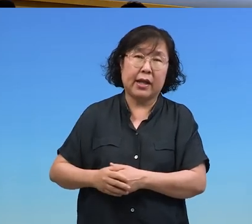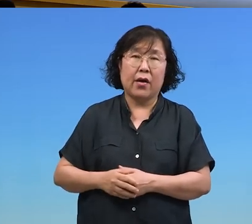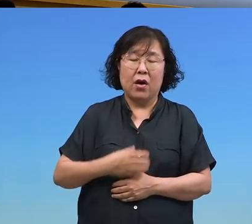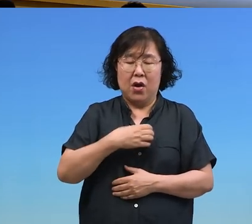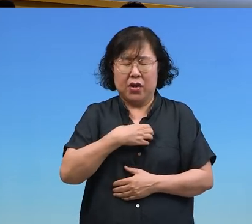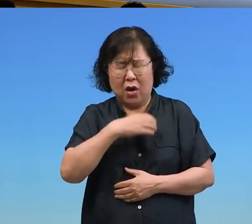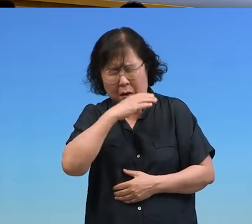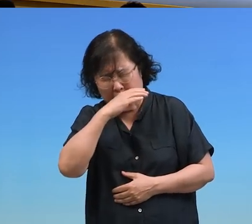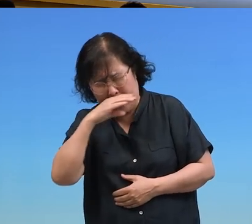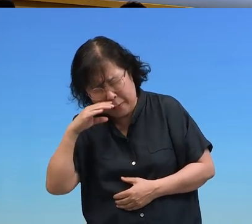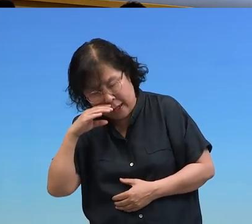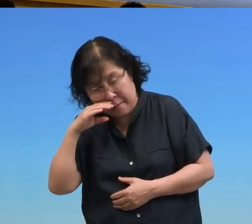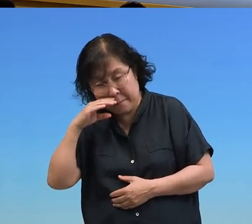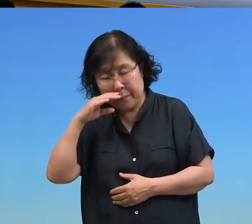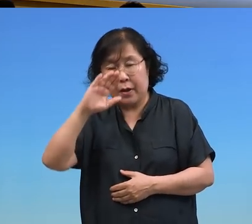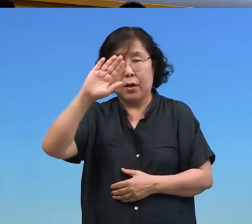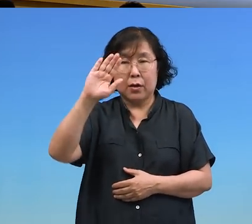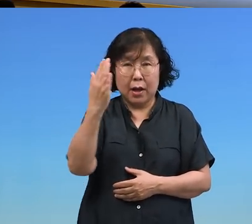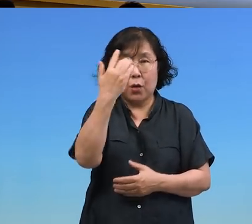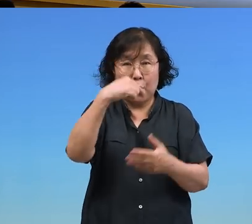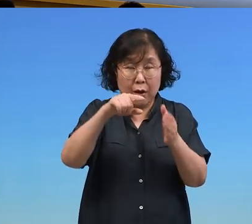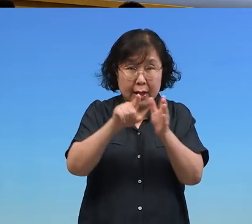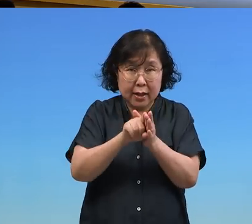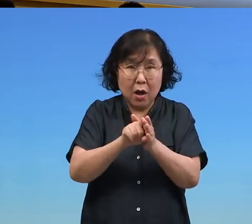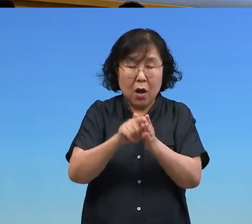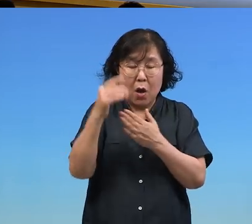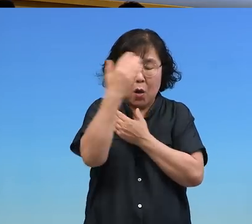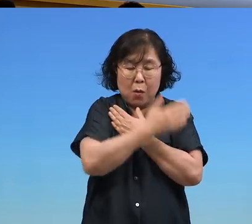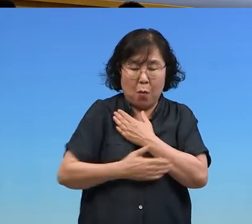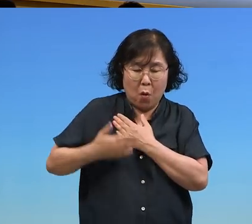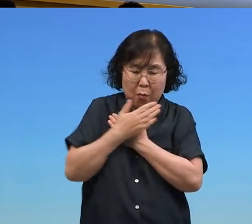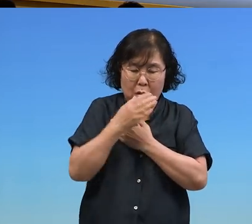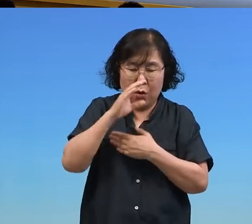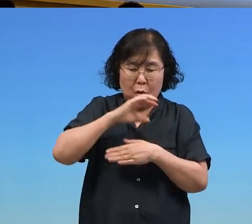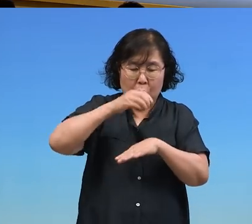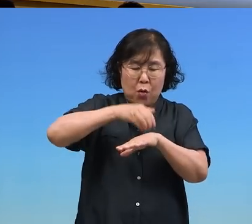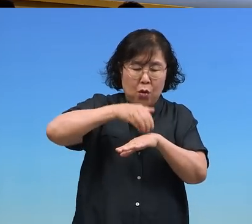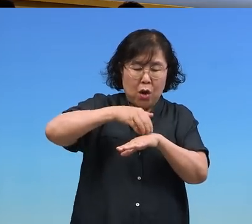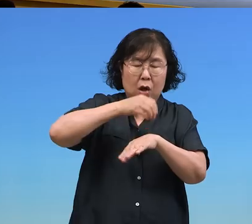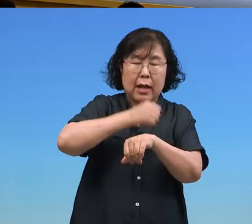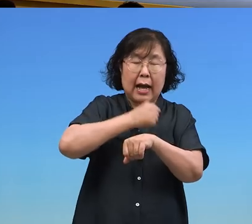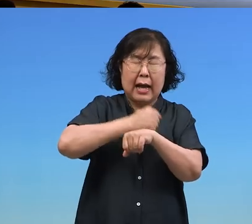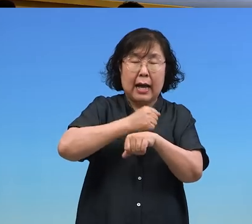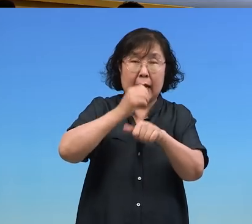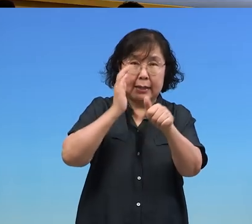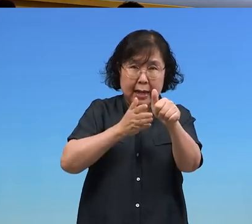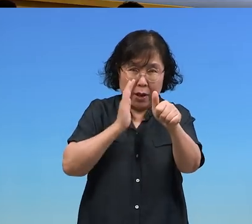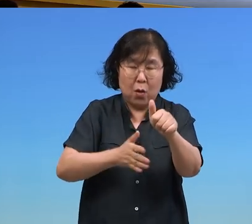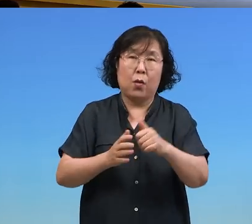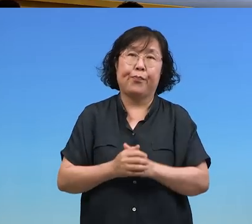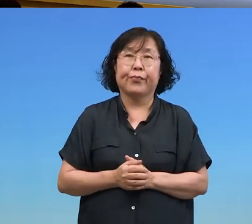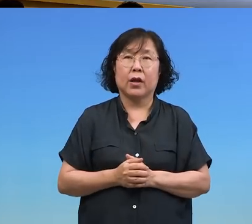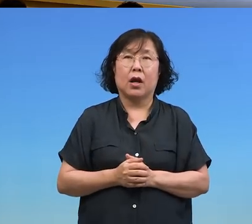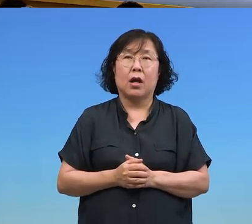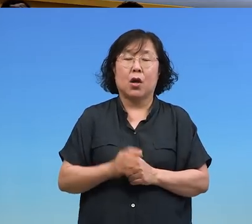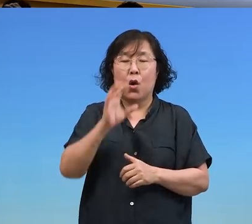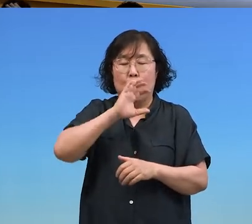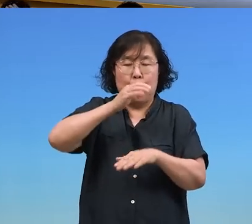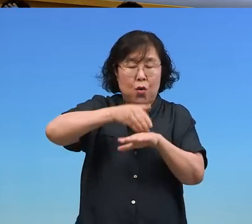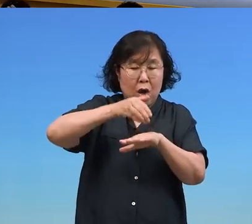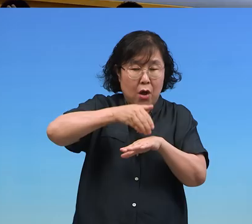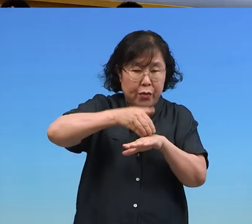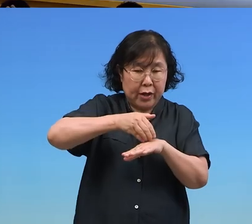몸을 훈련하십시오 여기 나오는 연단하라 또 몸을 훈련하라 이걸 헬라우로 보면 이게 운동